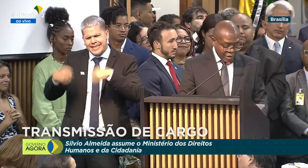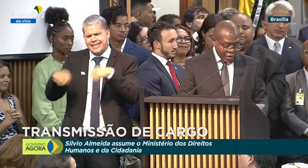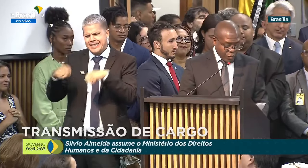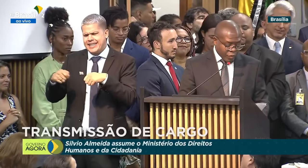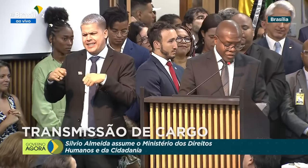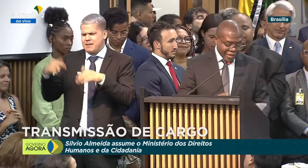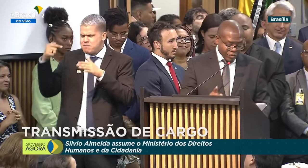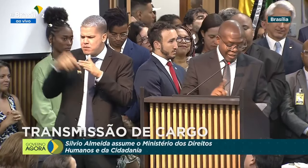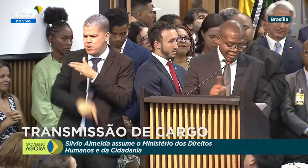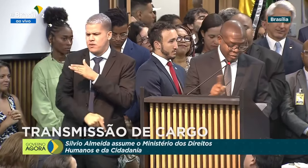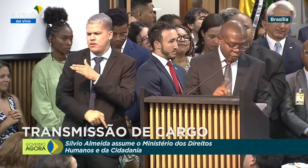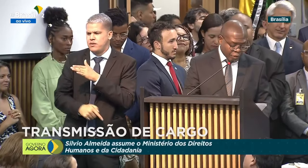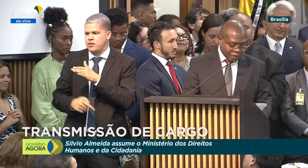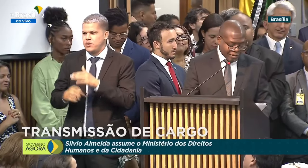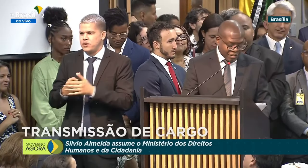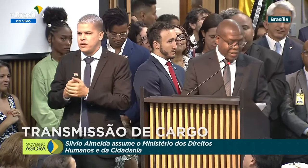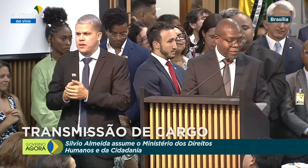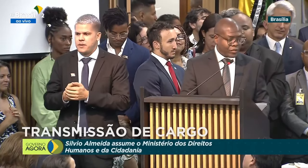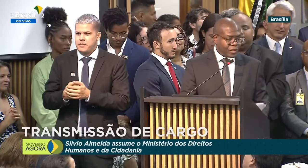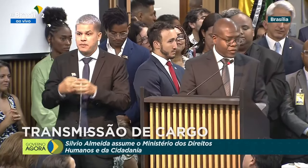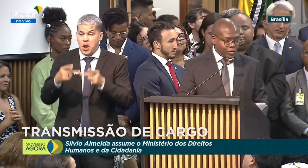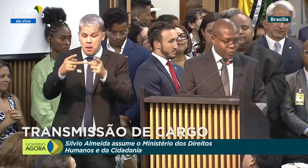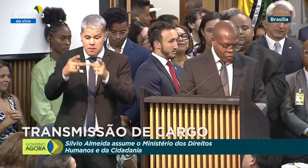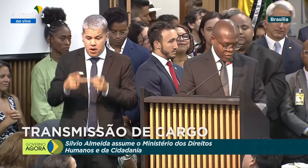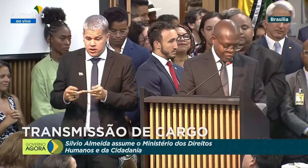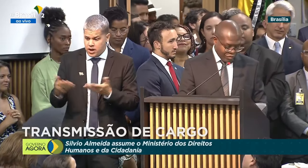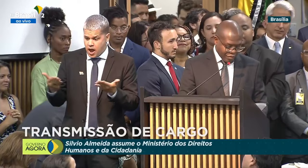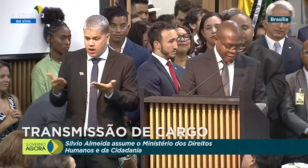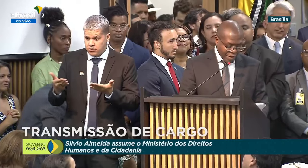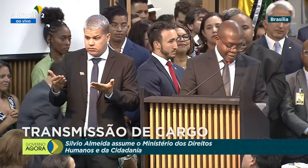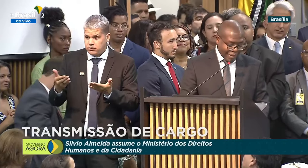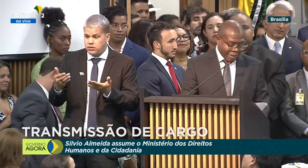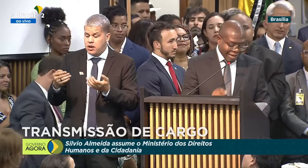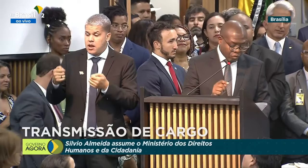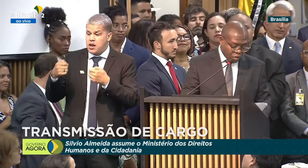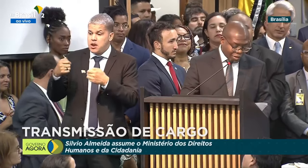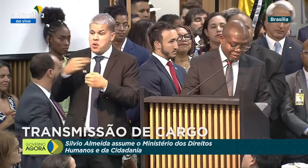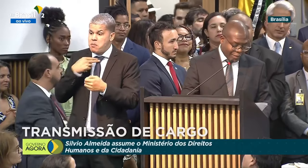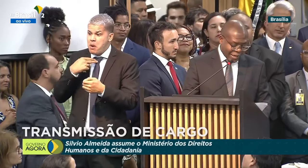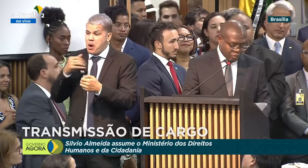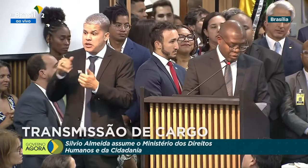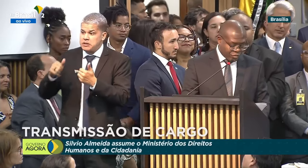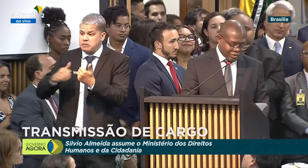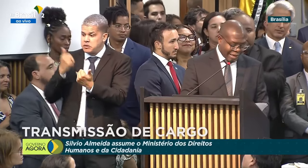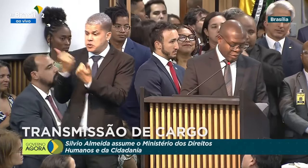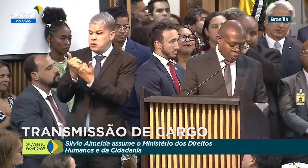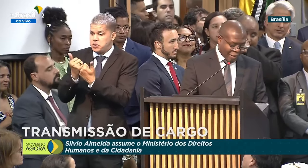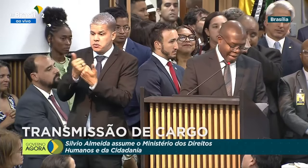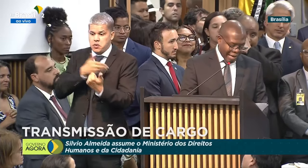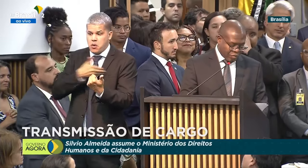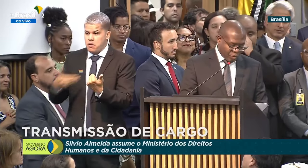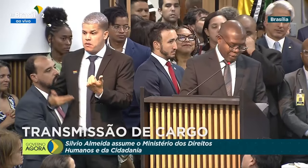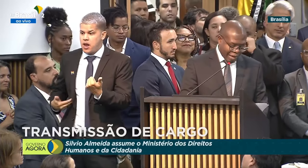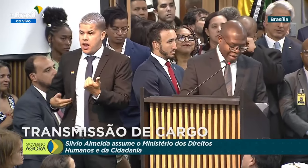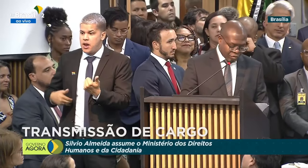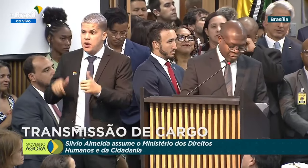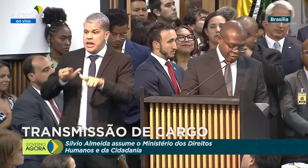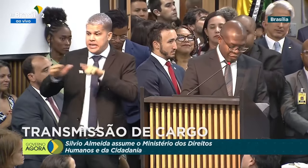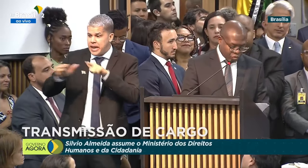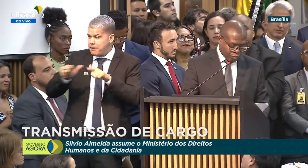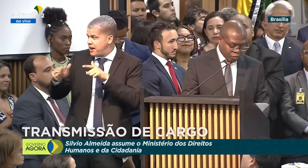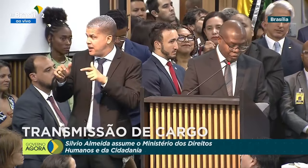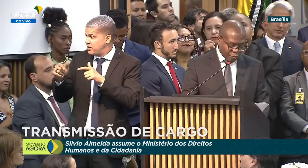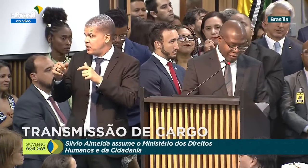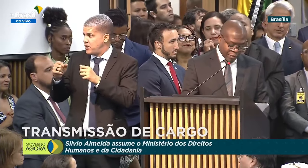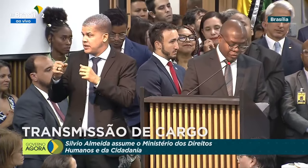e um projeto desse não pode prescindir jamais o serviços públicos trabalhadores e trabalhadoras do Estado Operários Operários